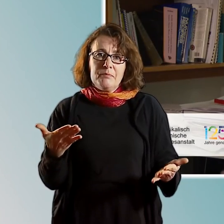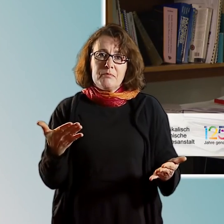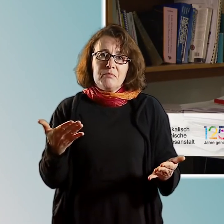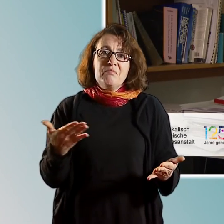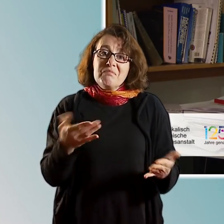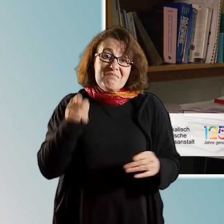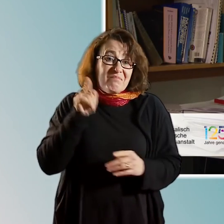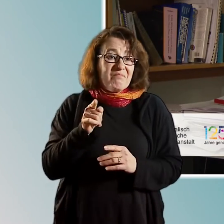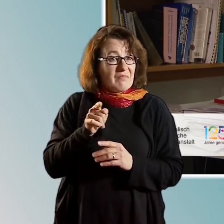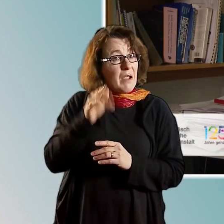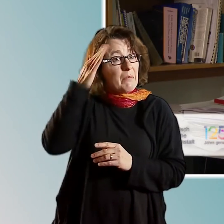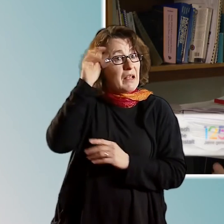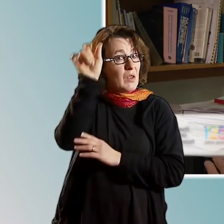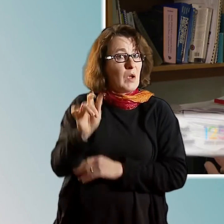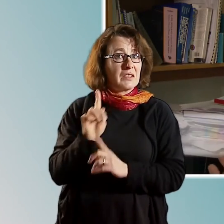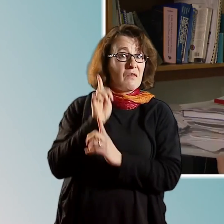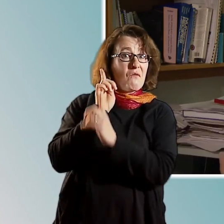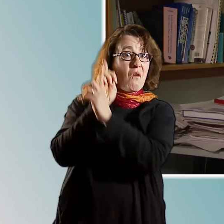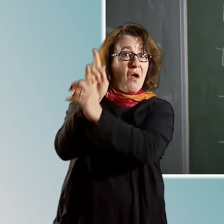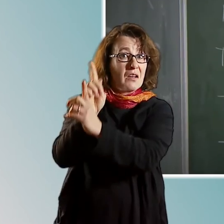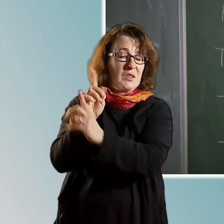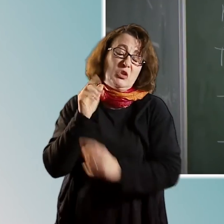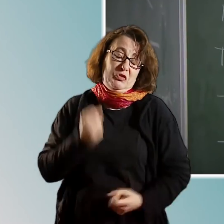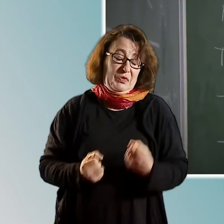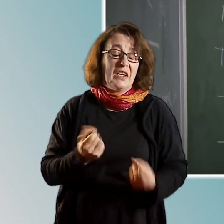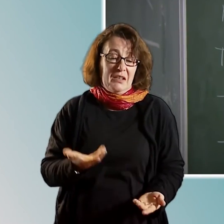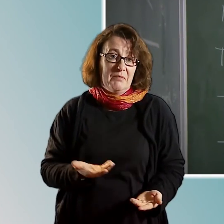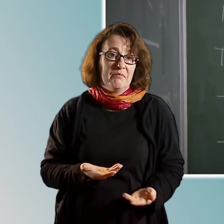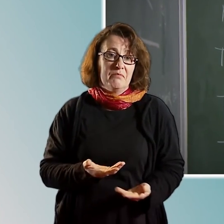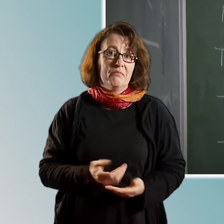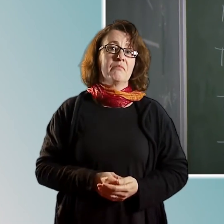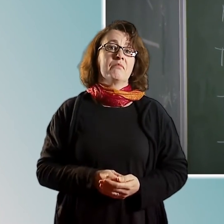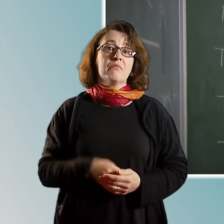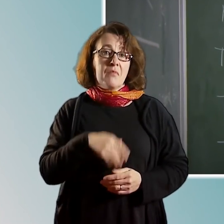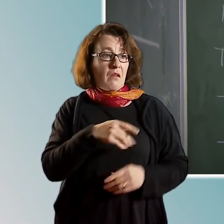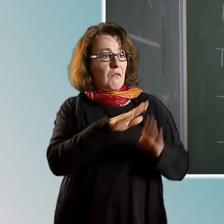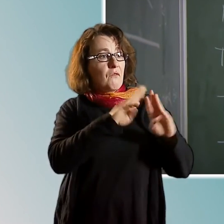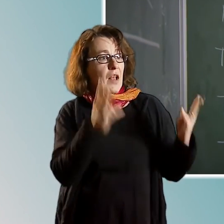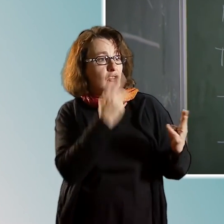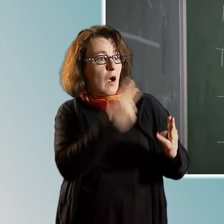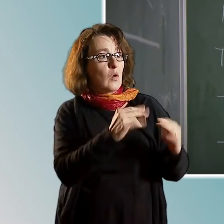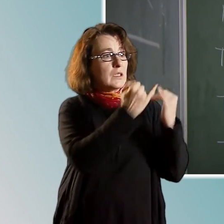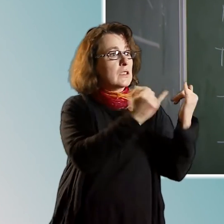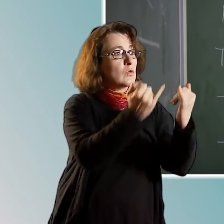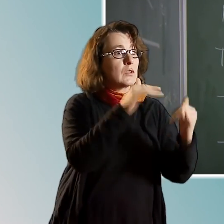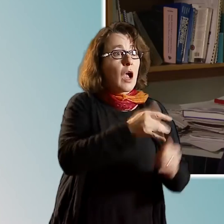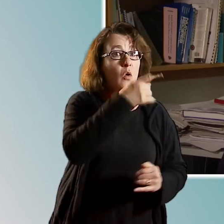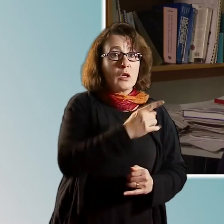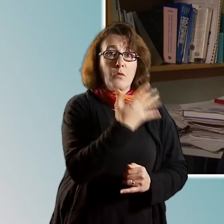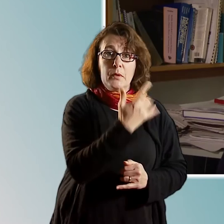in deren Fußstapfen zu treten, ist schwierig. Es gibt wenig Institutionen, die 125 Jahre durchgehalten haben. Das